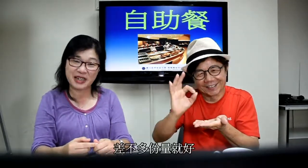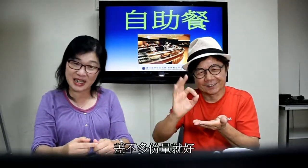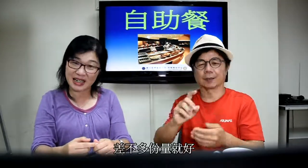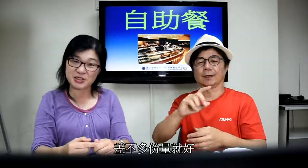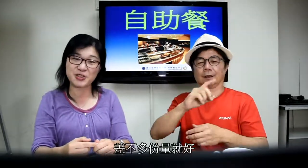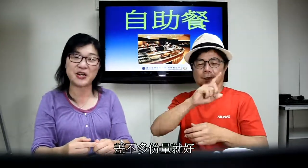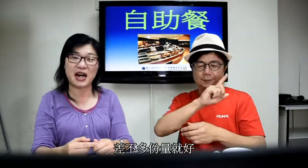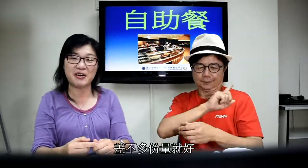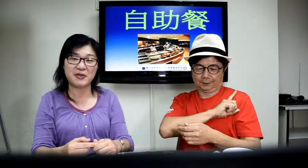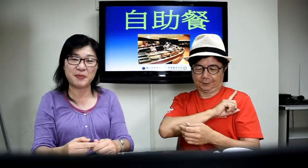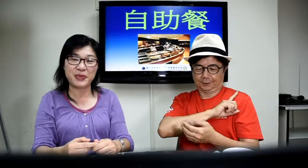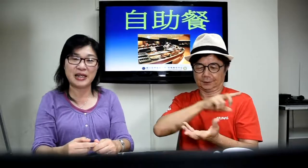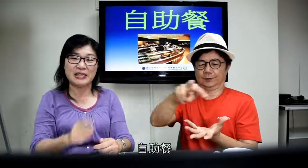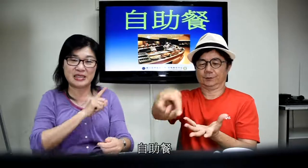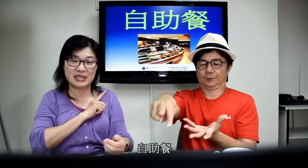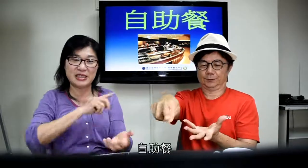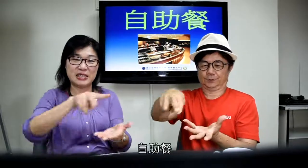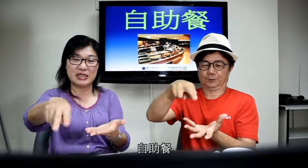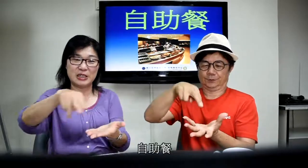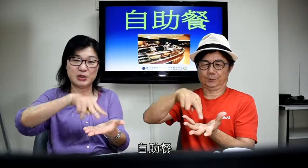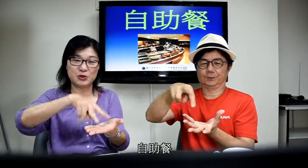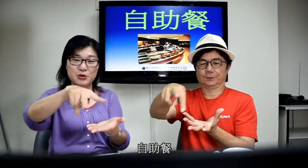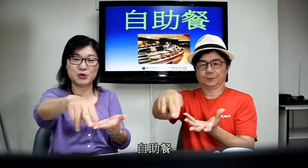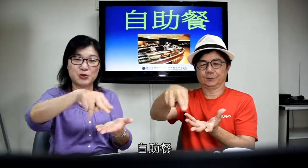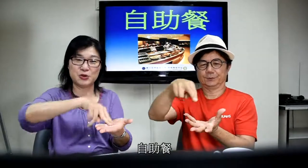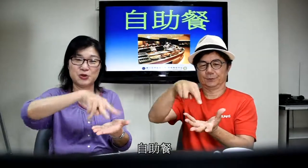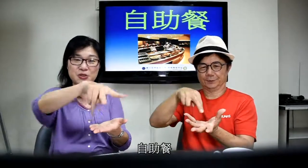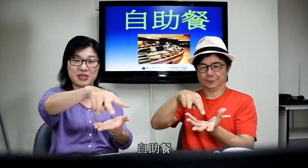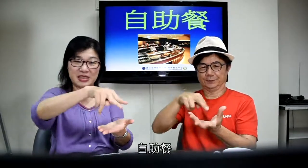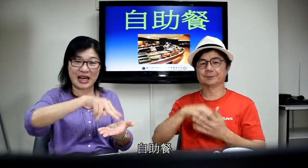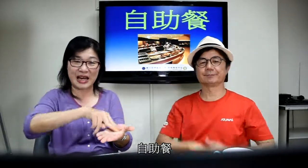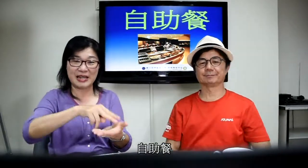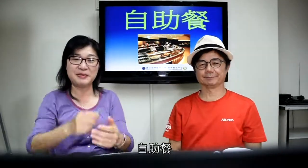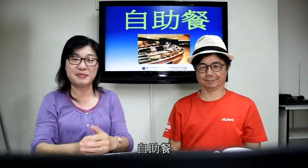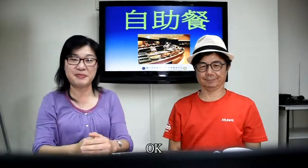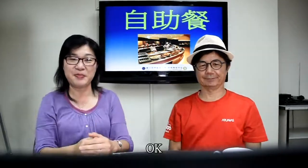量就好。自助餐 ，OK，